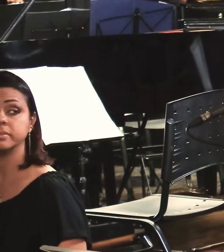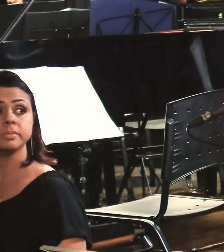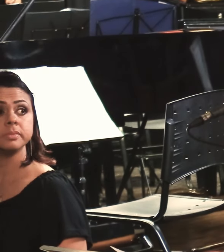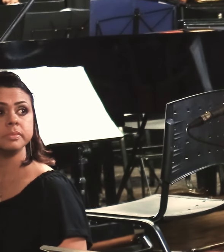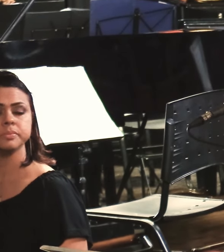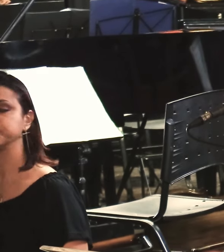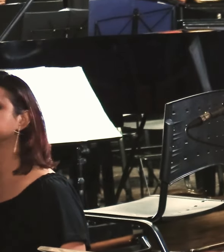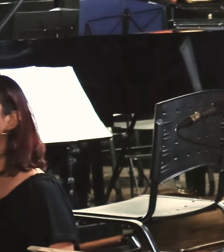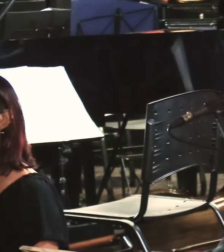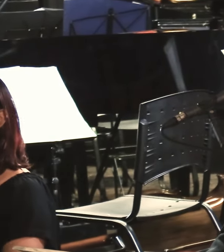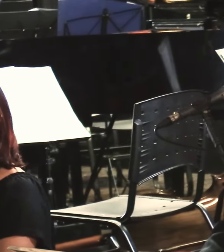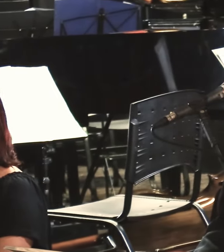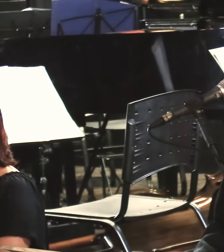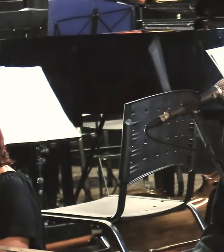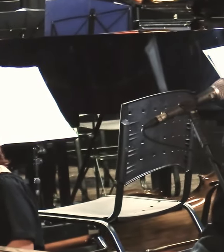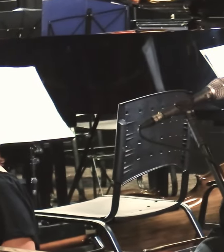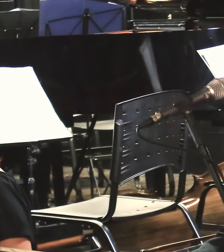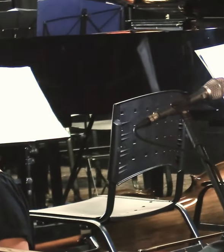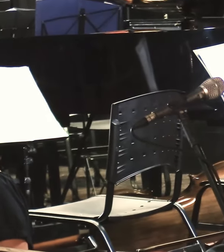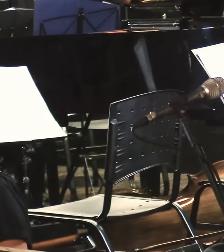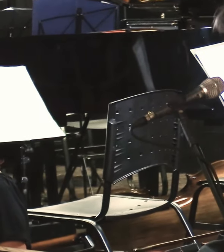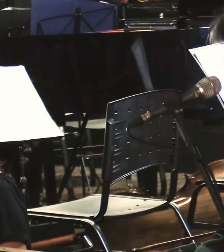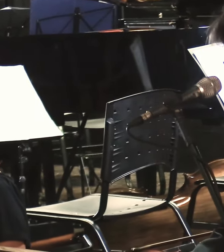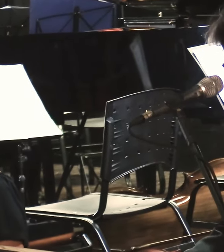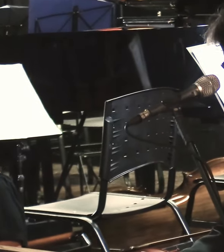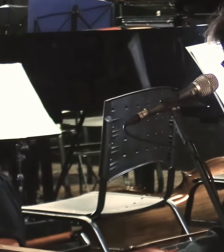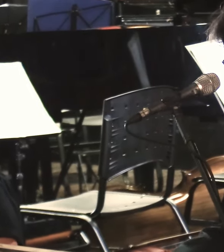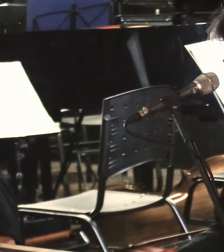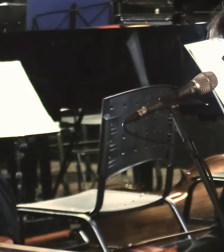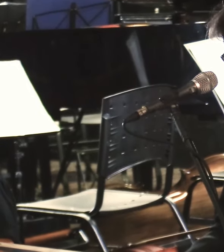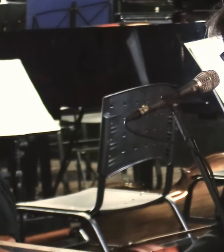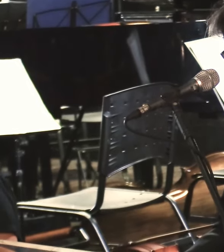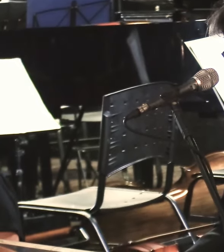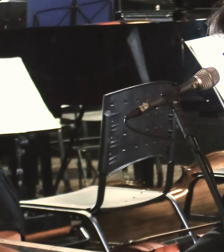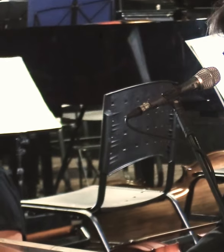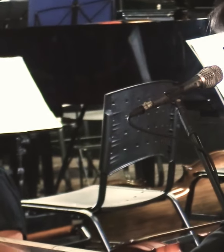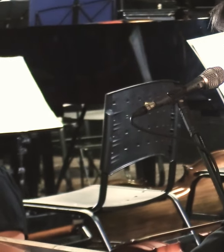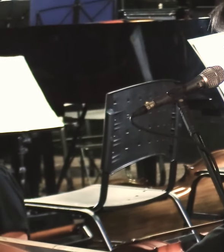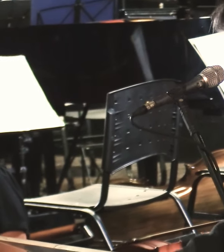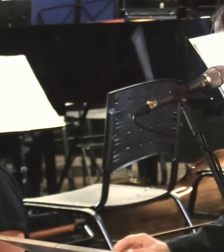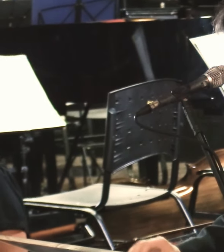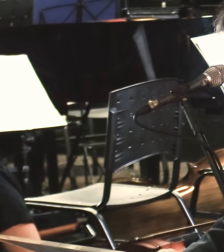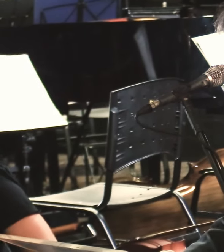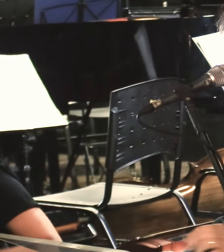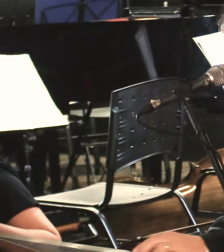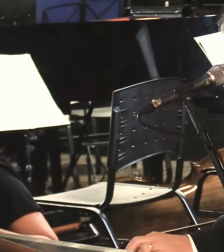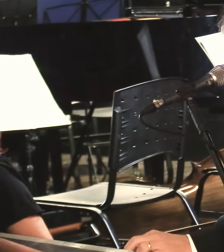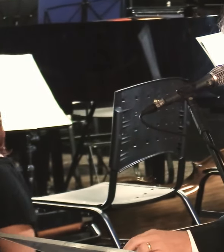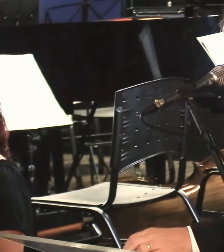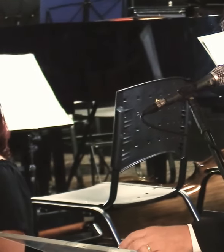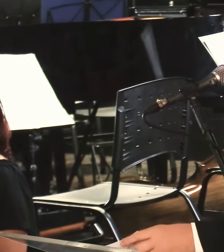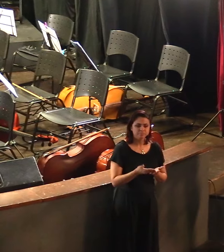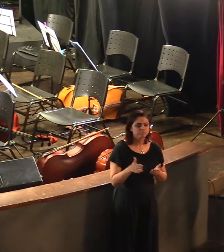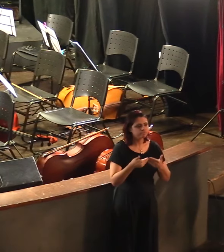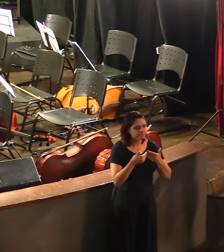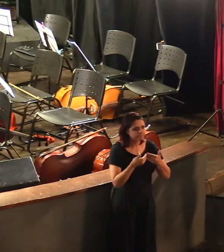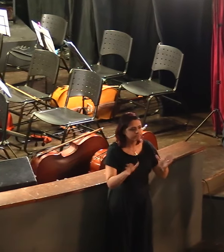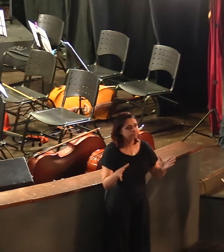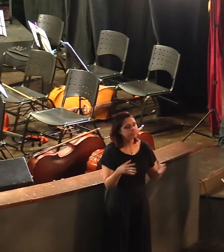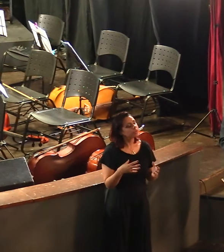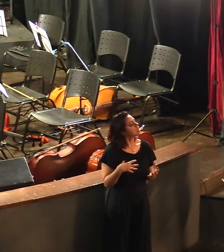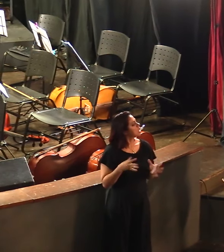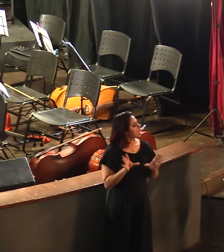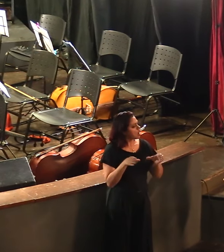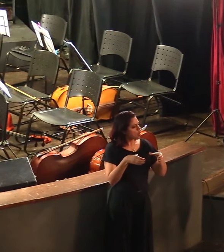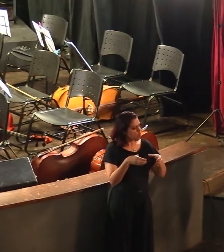O Instituto Federal do Espírito Santo, Campus Vitória, tem a honra de realizar o concerto inaugural da